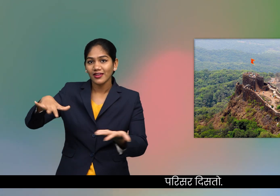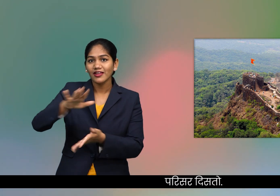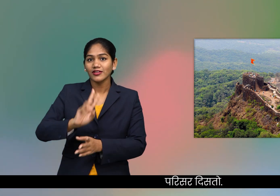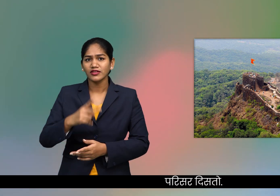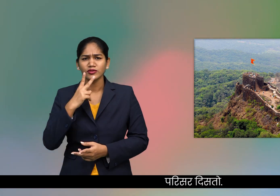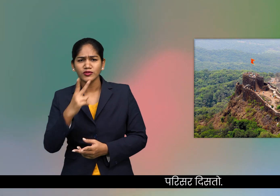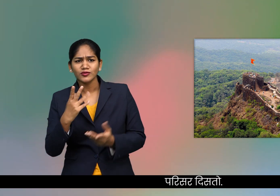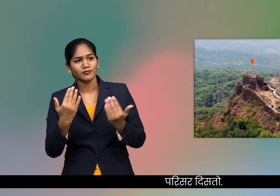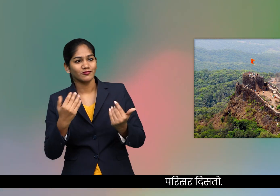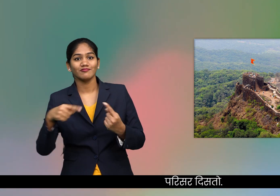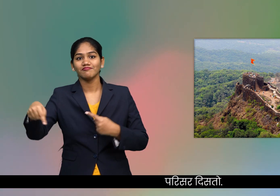परिसर दिसतो.